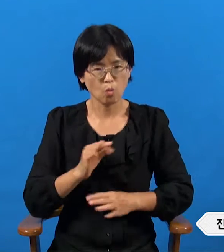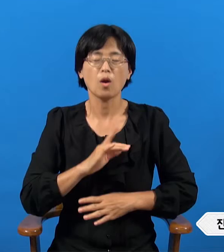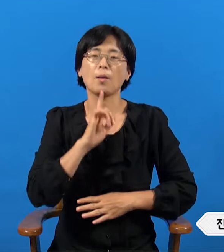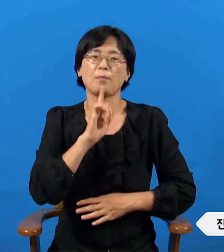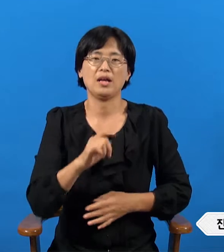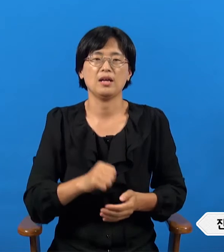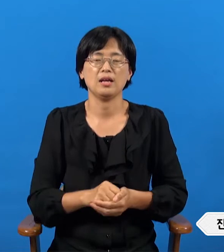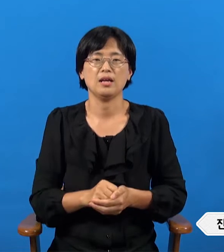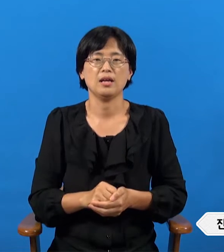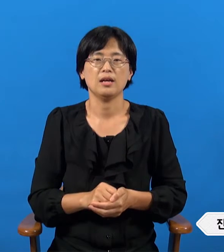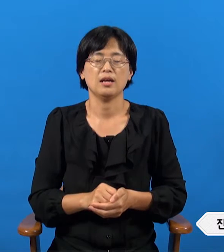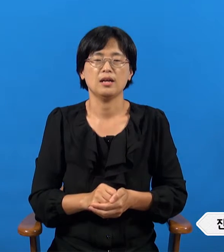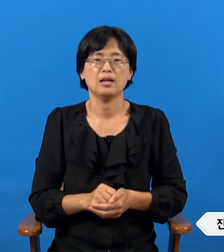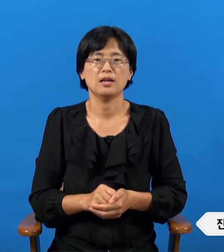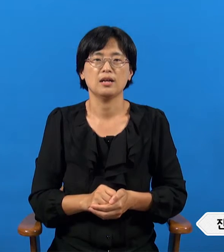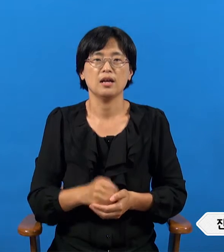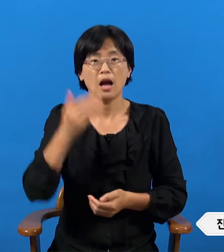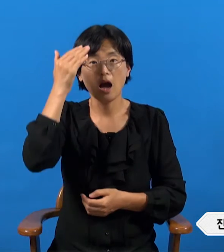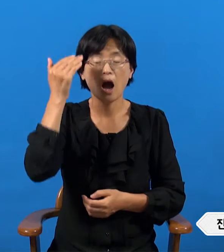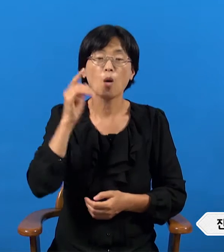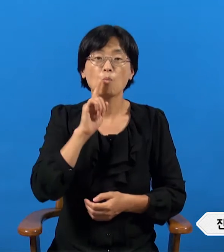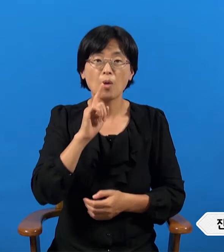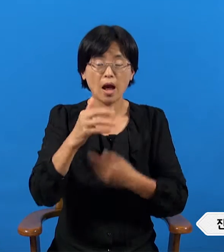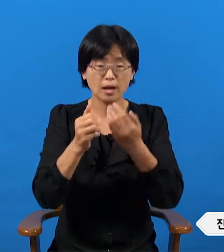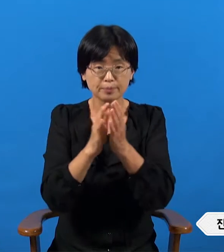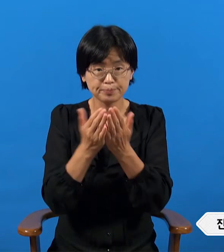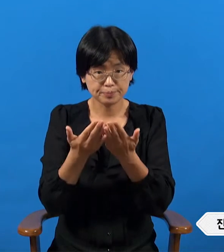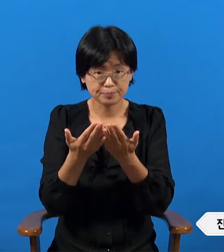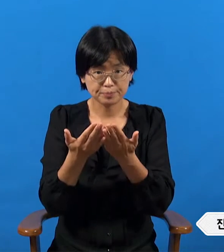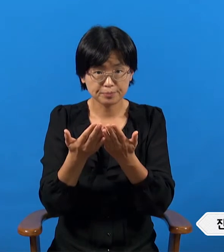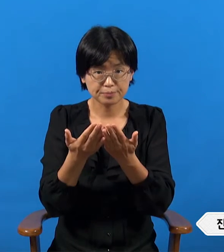놀랍다고 이야기합니다. 다른 한국말 성경은 나를